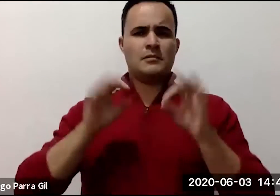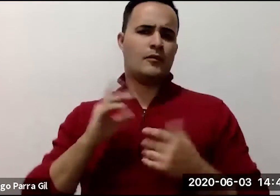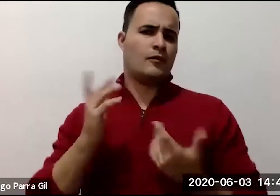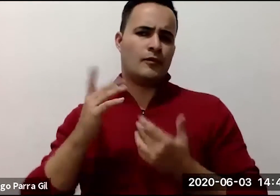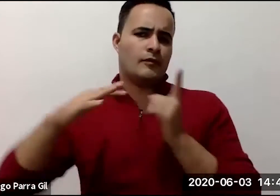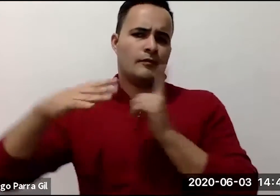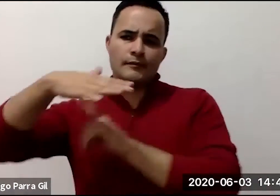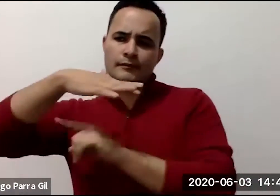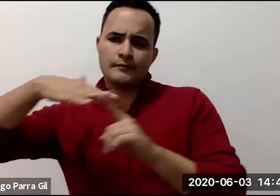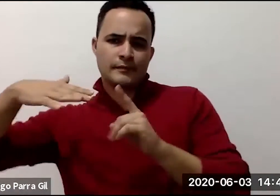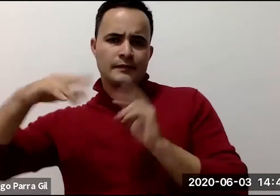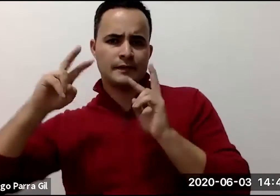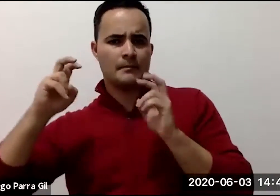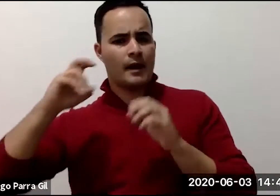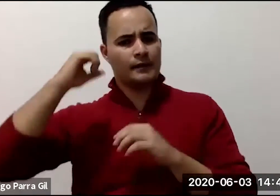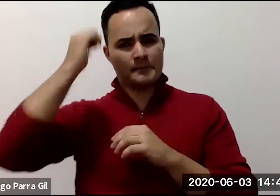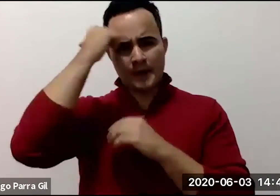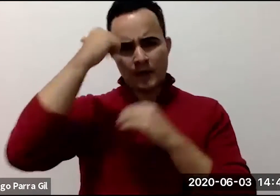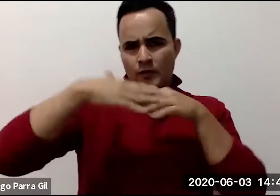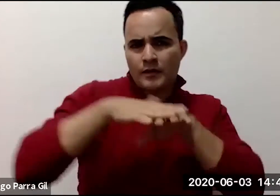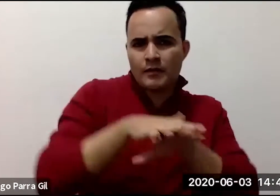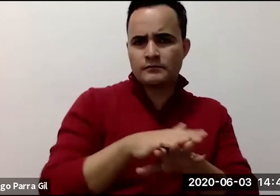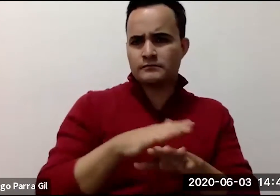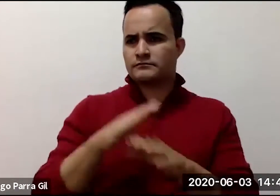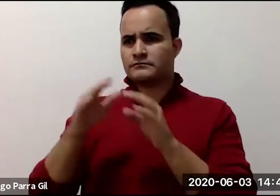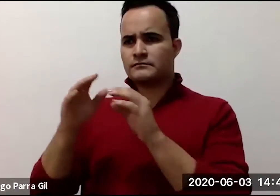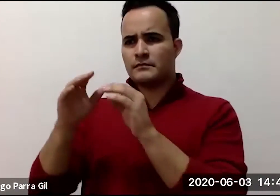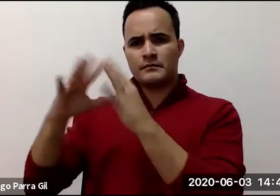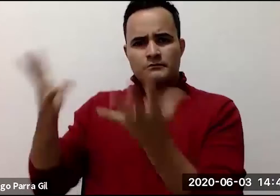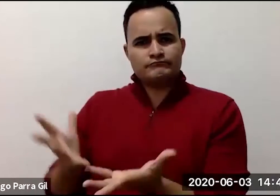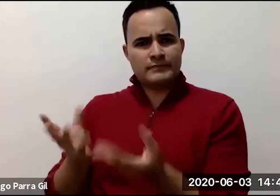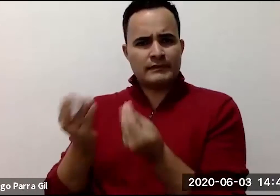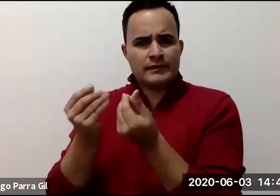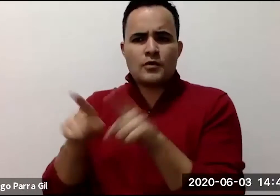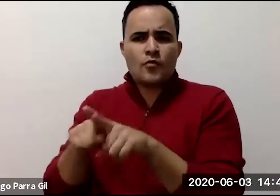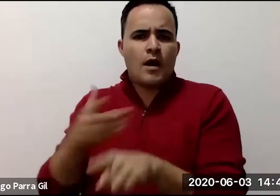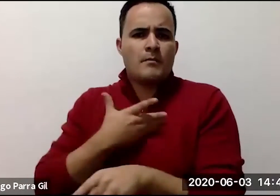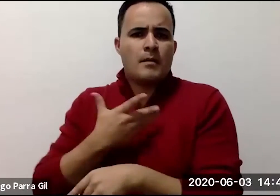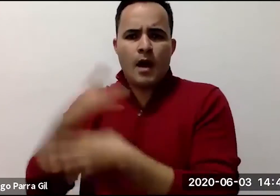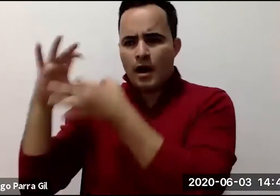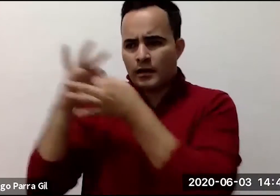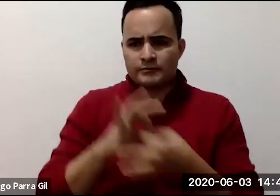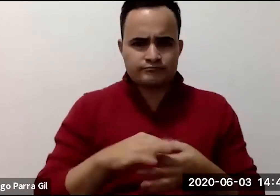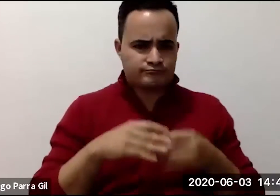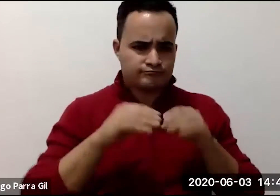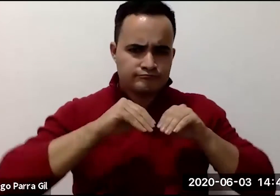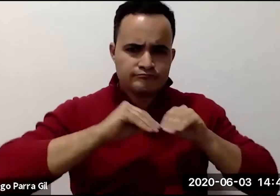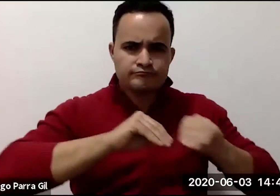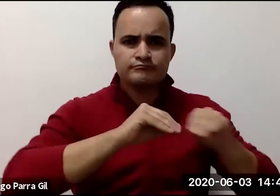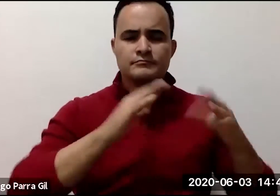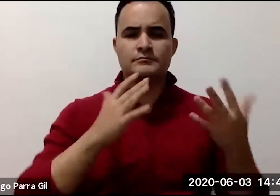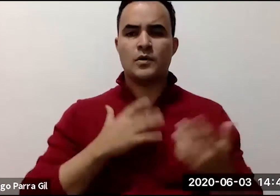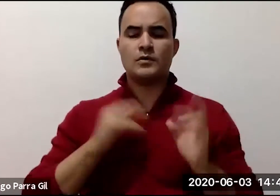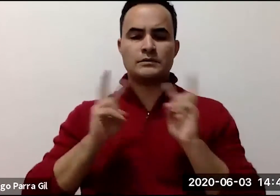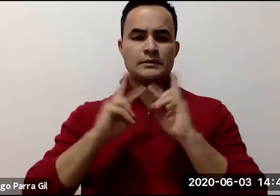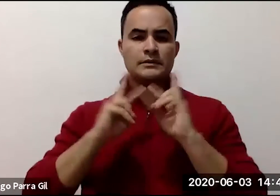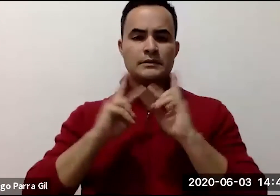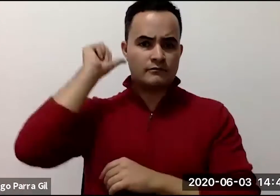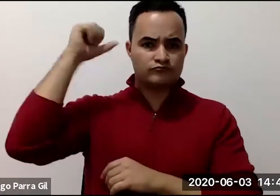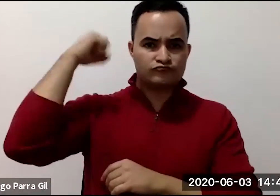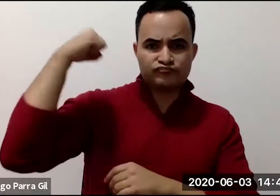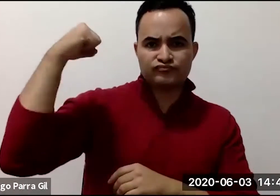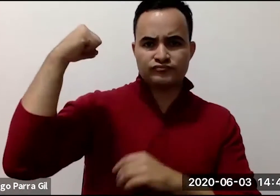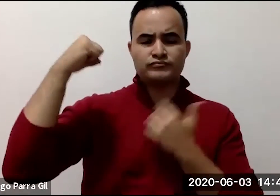madre tierra, pedagogía planetaria, las pedagogías feministas, anticapacitistas, allí en esas